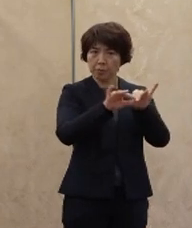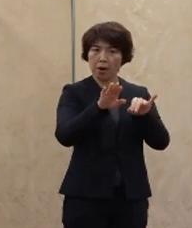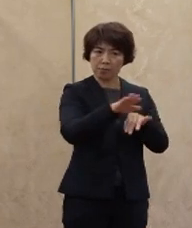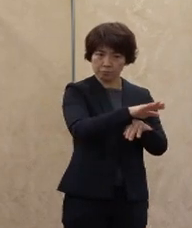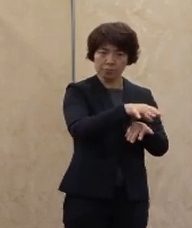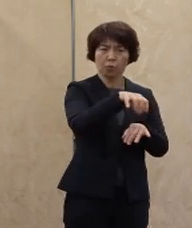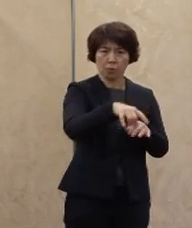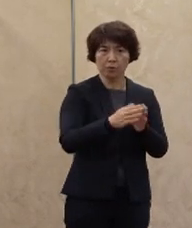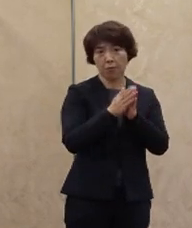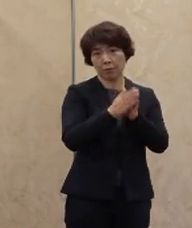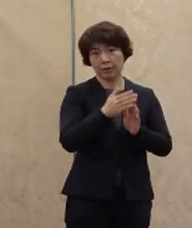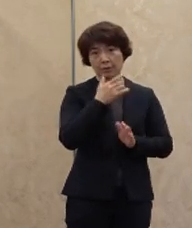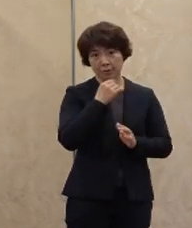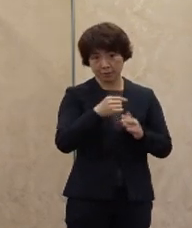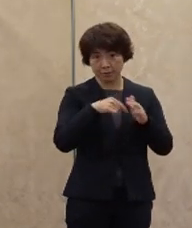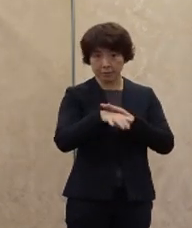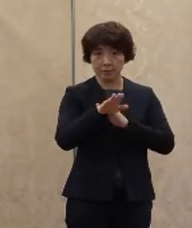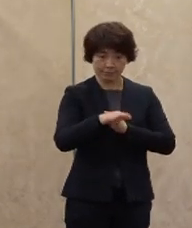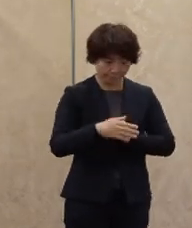です。 ありがとうございます。